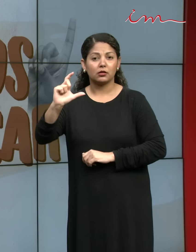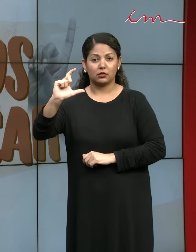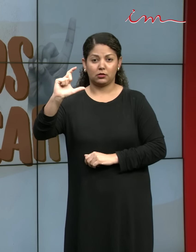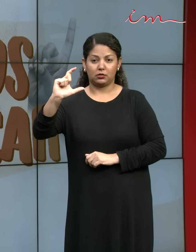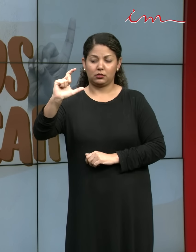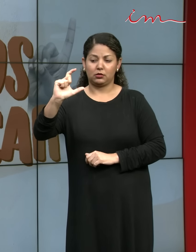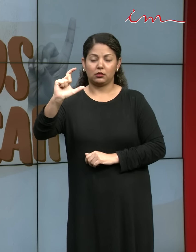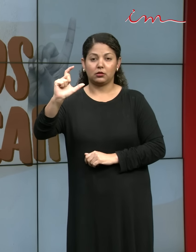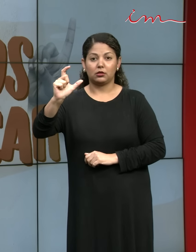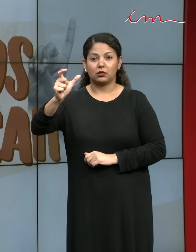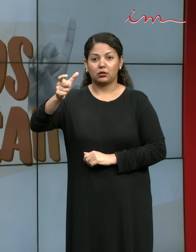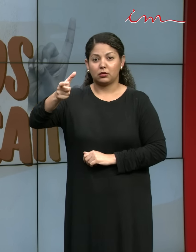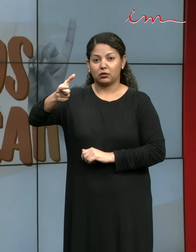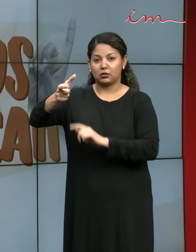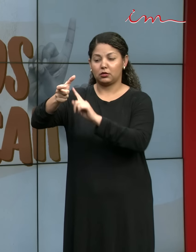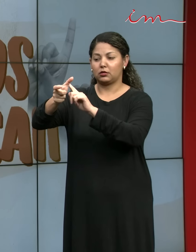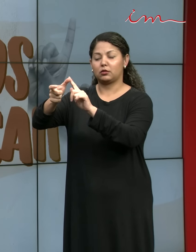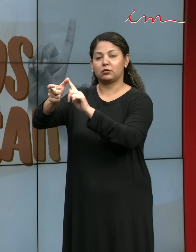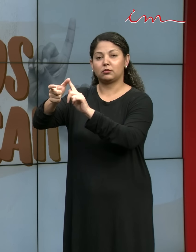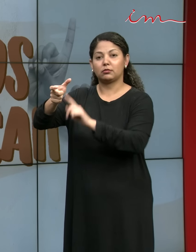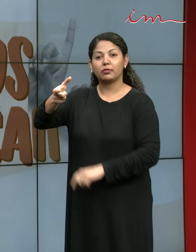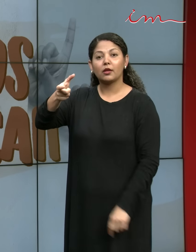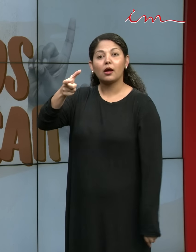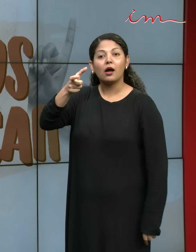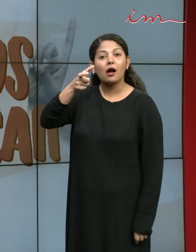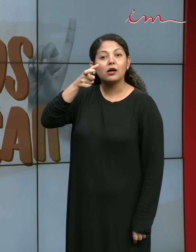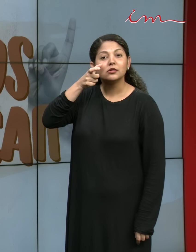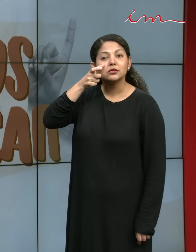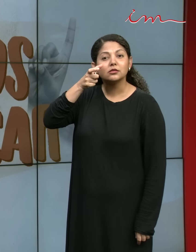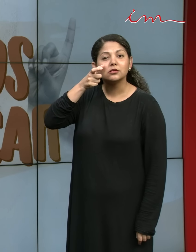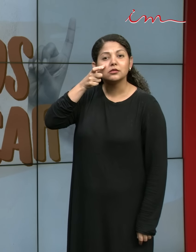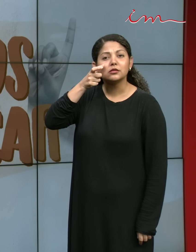A junção dos dois sinais. Olha, essa configuração de mão.